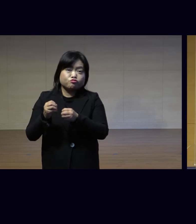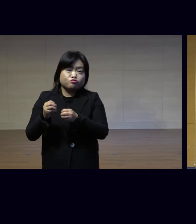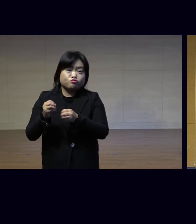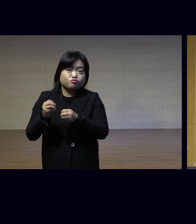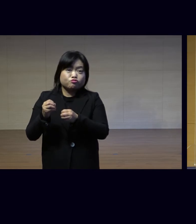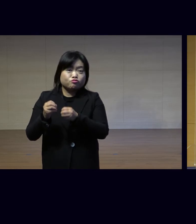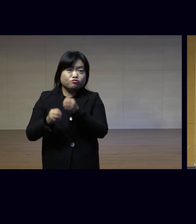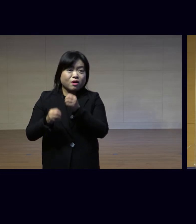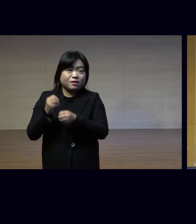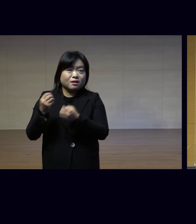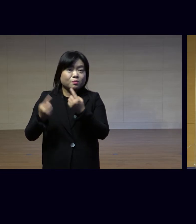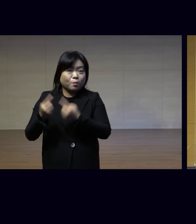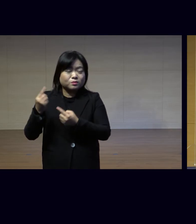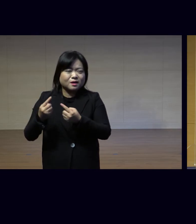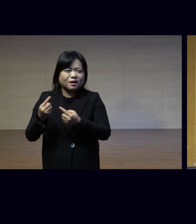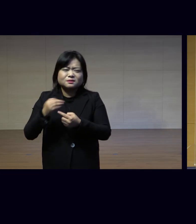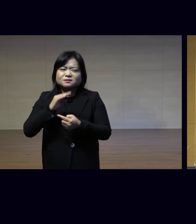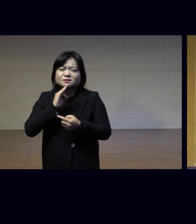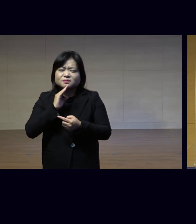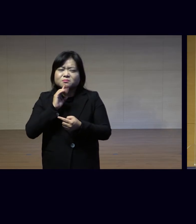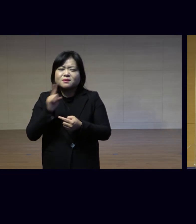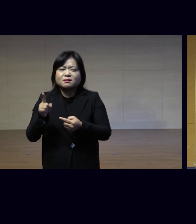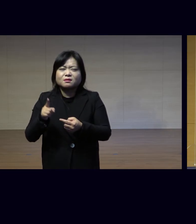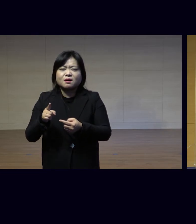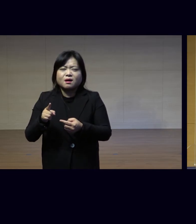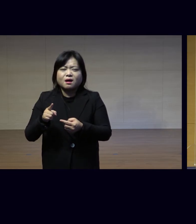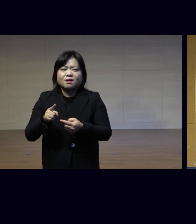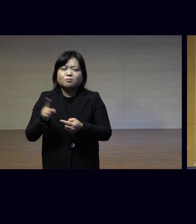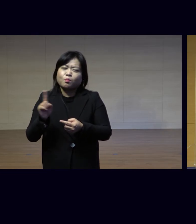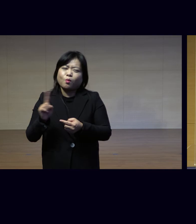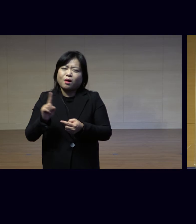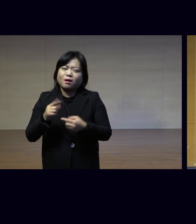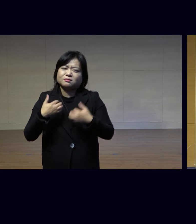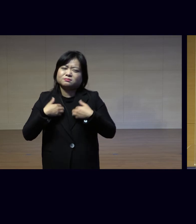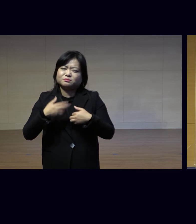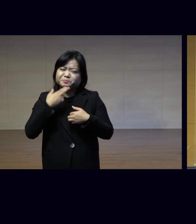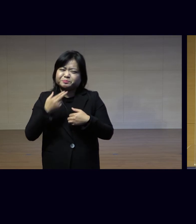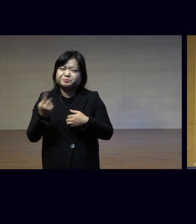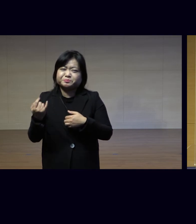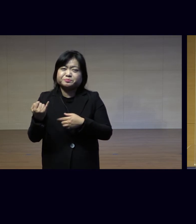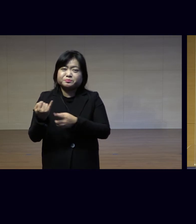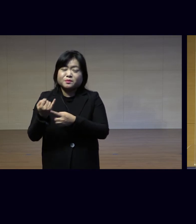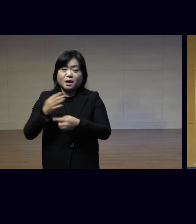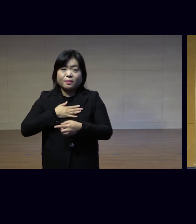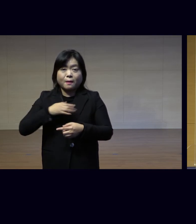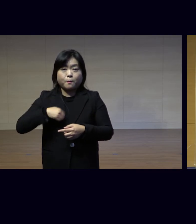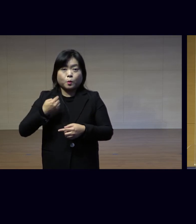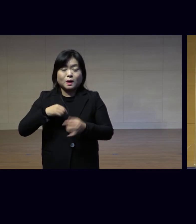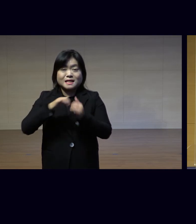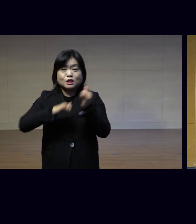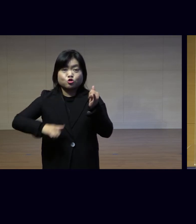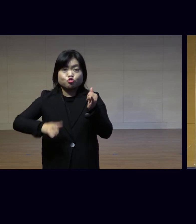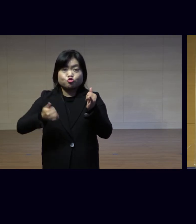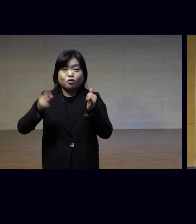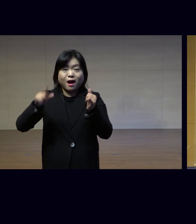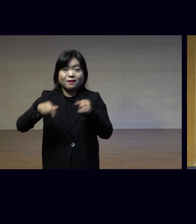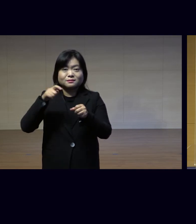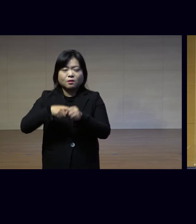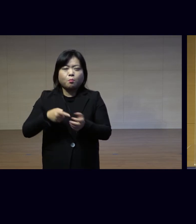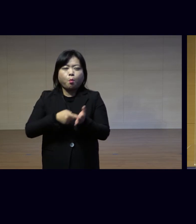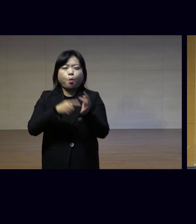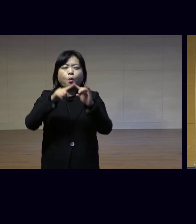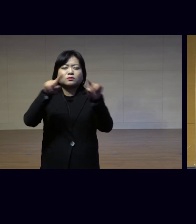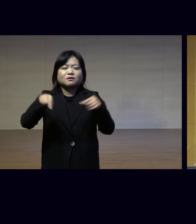사람의 글은 정말 그런 기름기가 쫙 빠진 아주 담백하고 본인 스스로가 나는 인류학적 보고서를 쓴다. 그리고